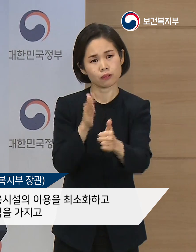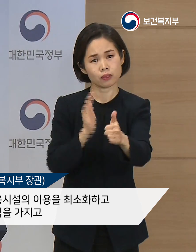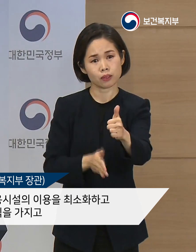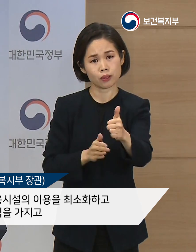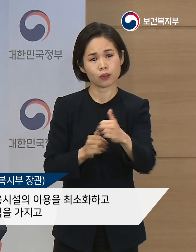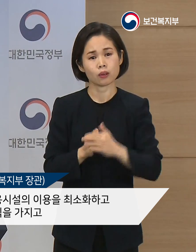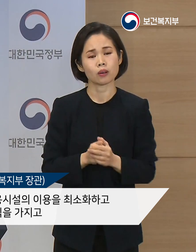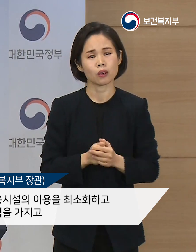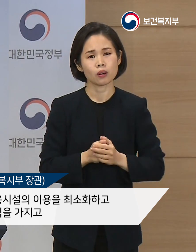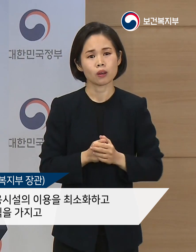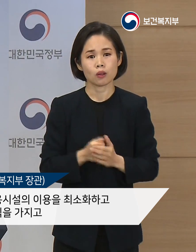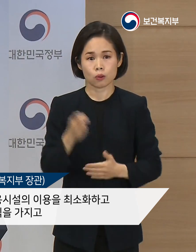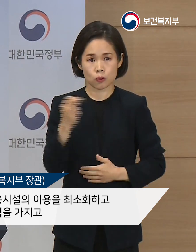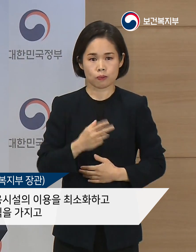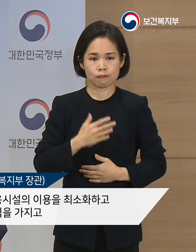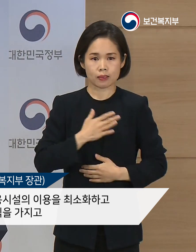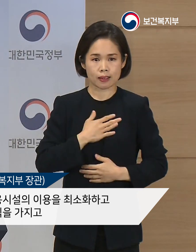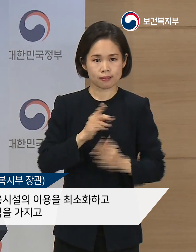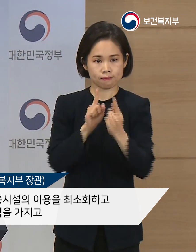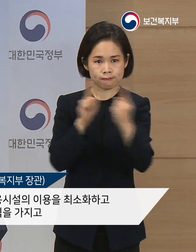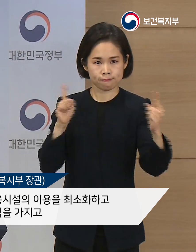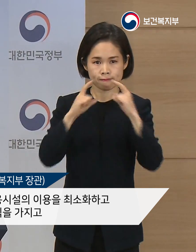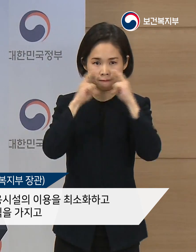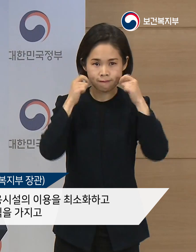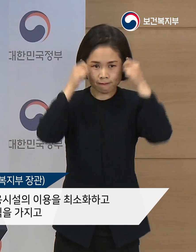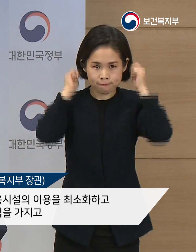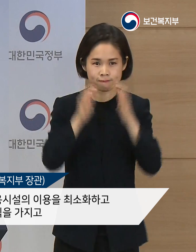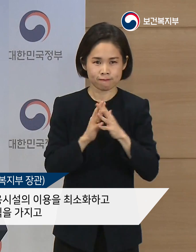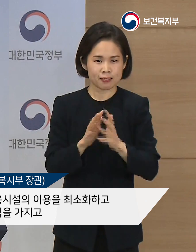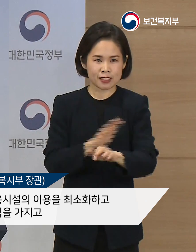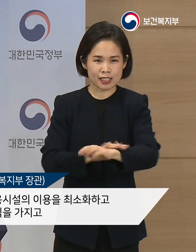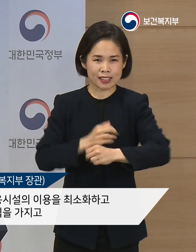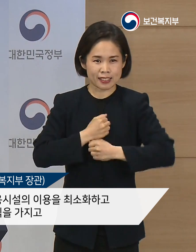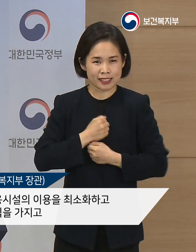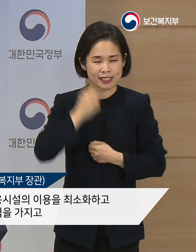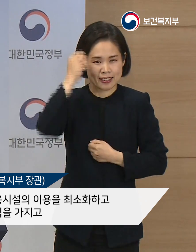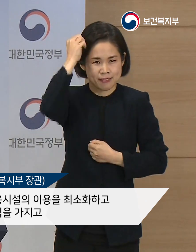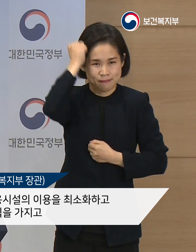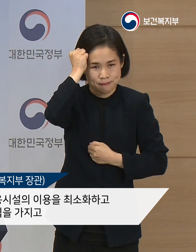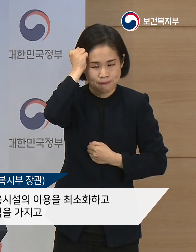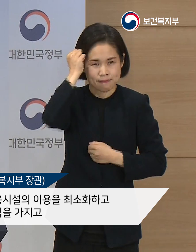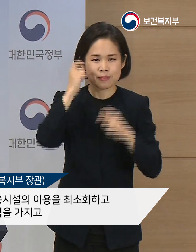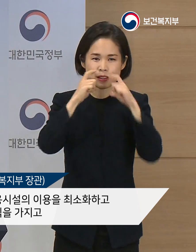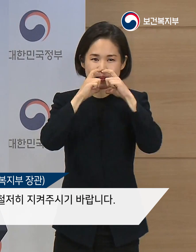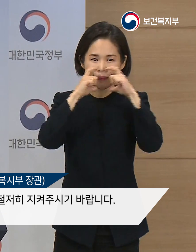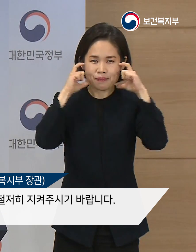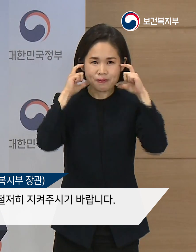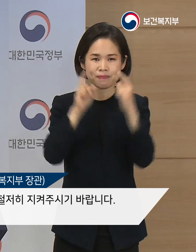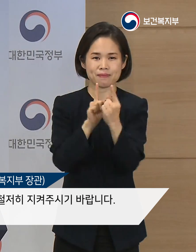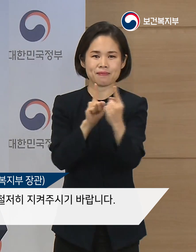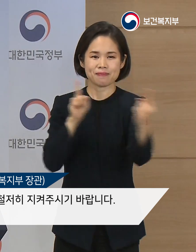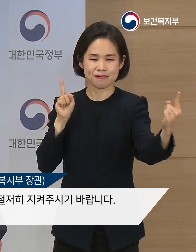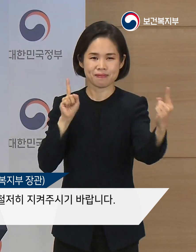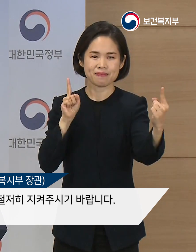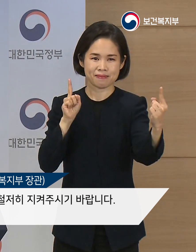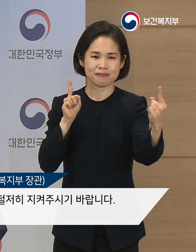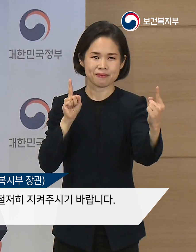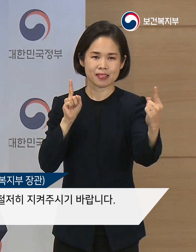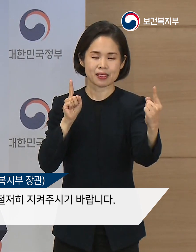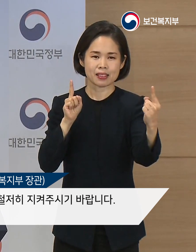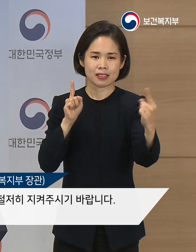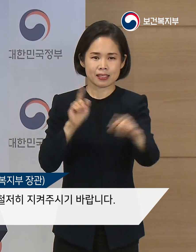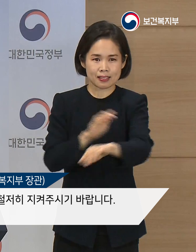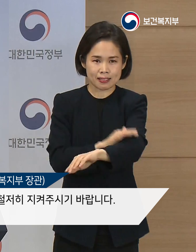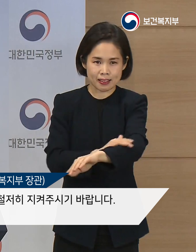이용을 최소화하고 국민 개개인이 방역의 최종 주체라는 인식을 가지고 마스크 착용,